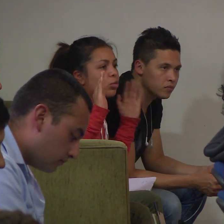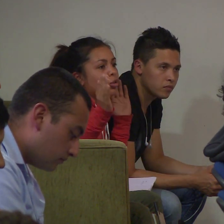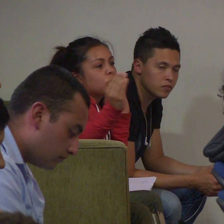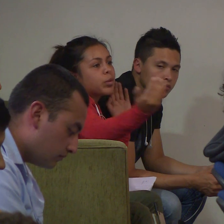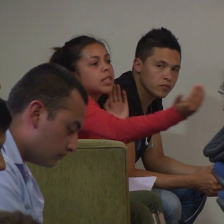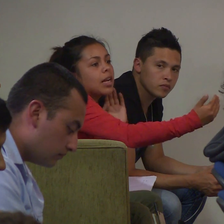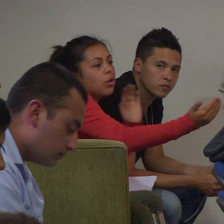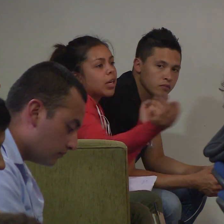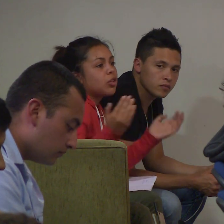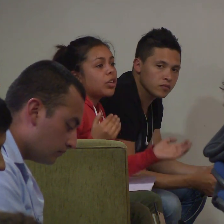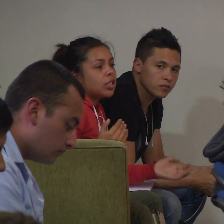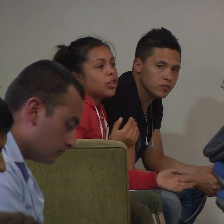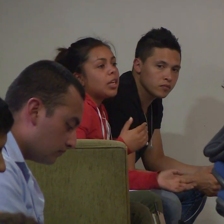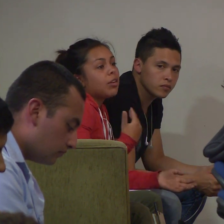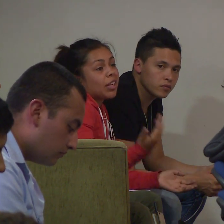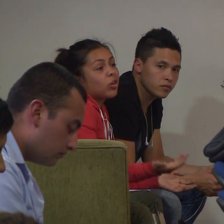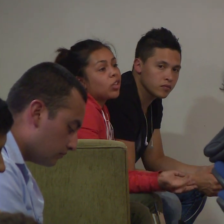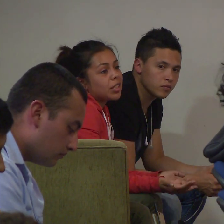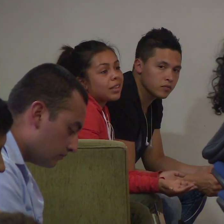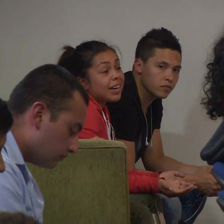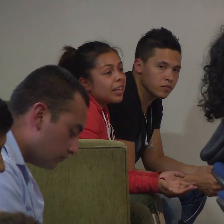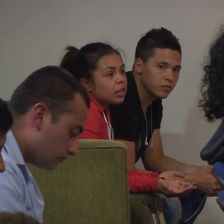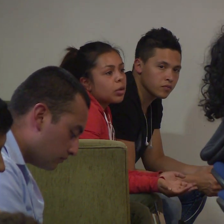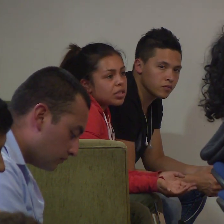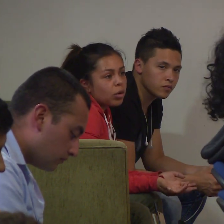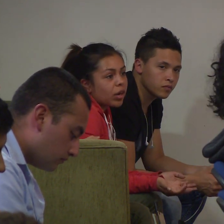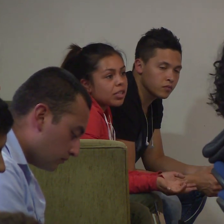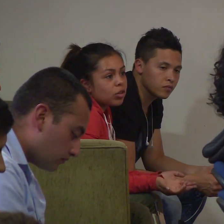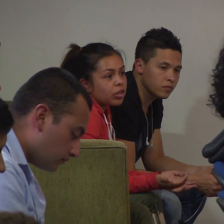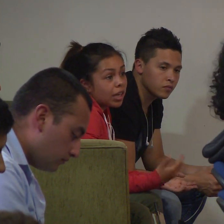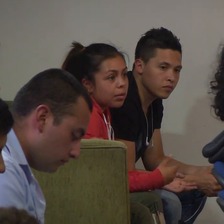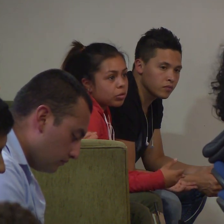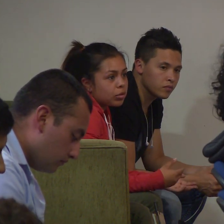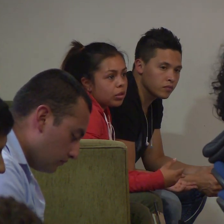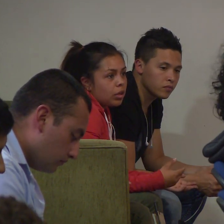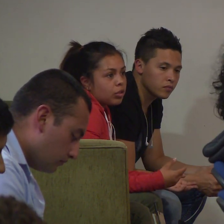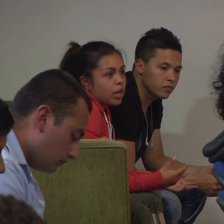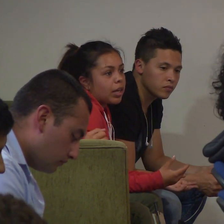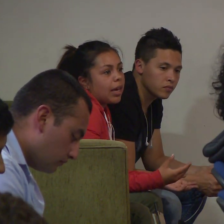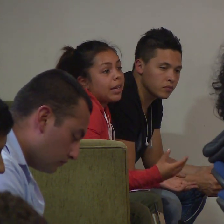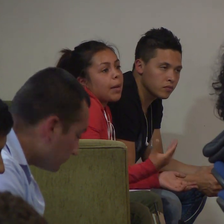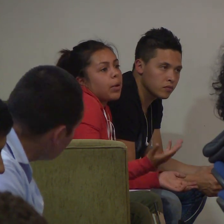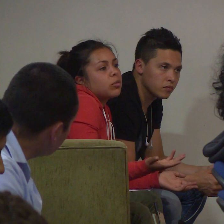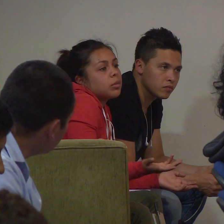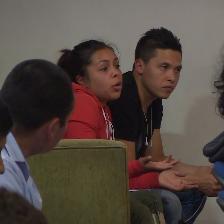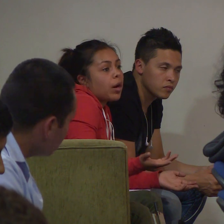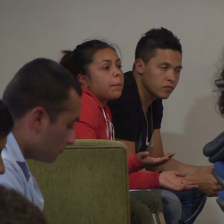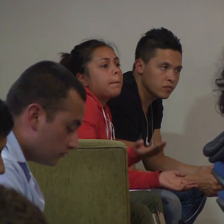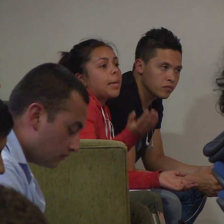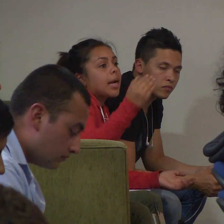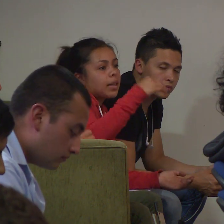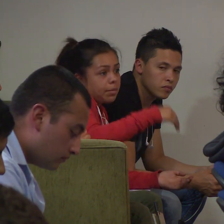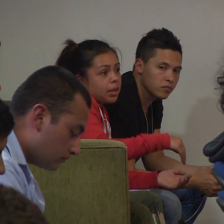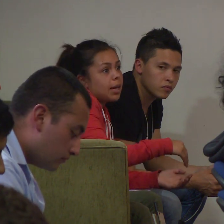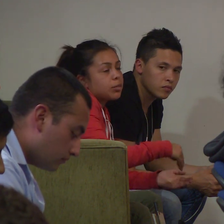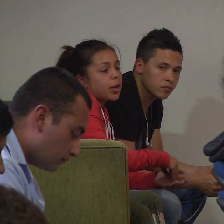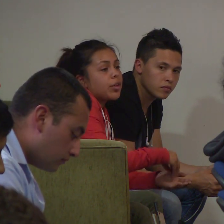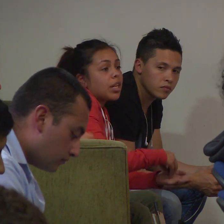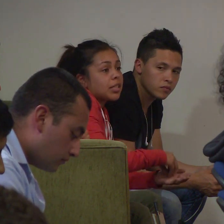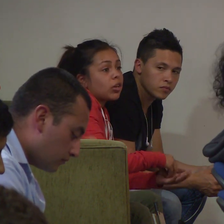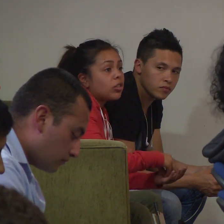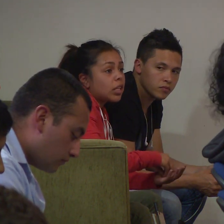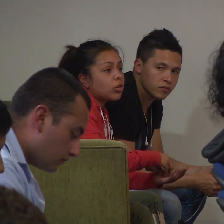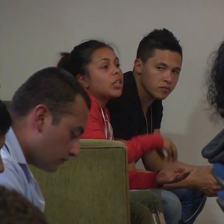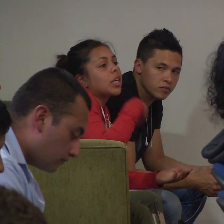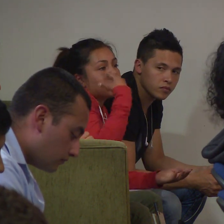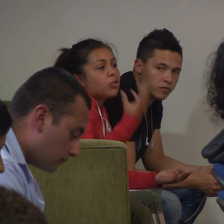con esos muros pues de la educación tradicional y ver qué otras alternativas de educación tenemos, o sea, qué podemos innovar para también, digamos, que